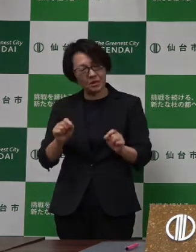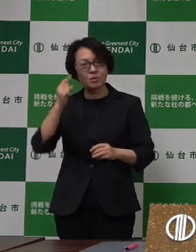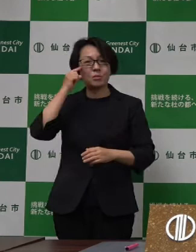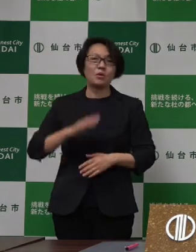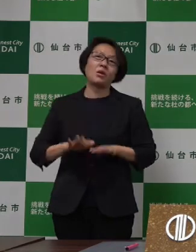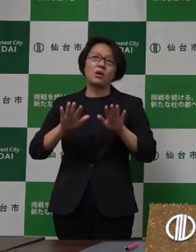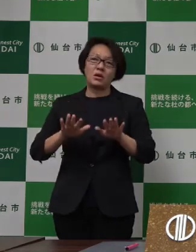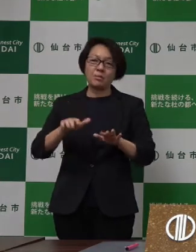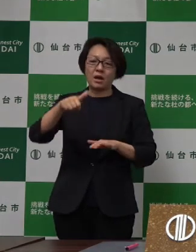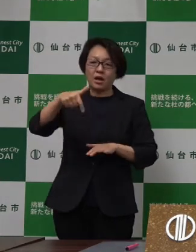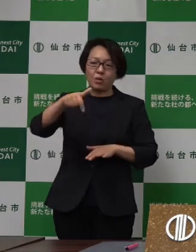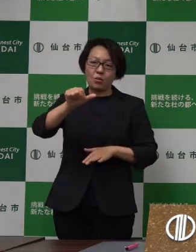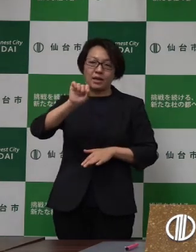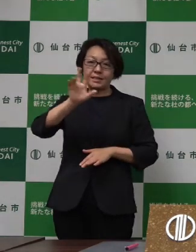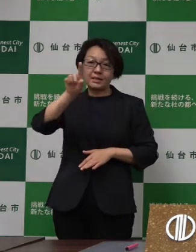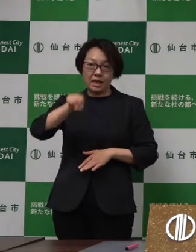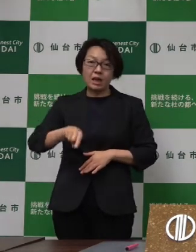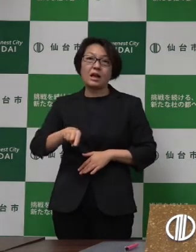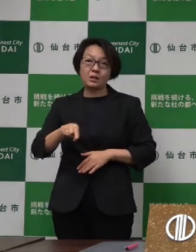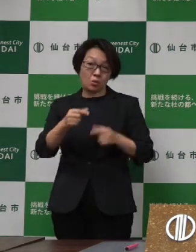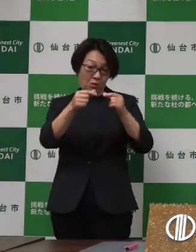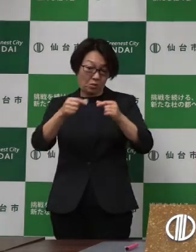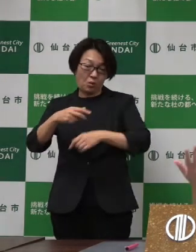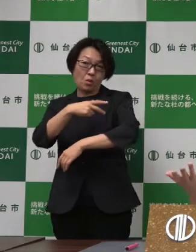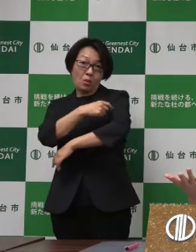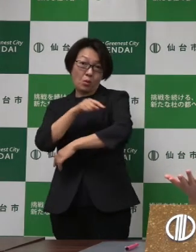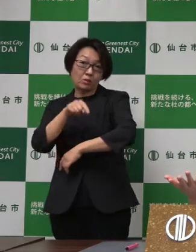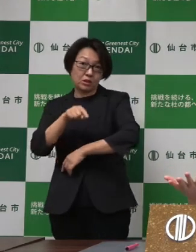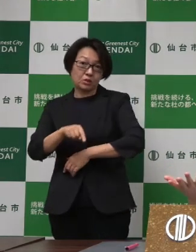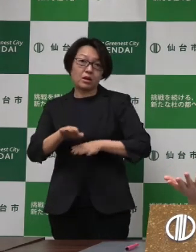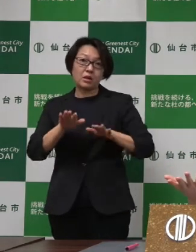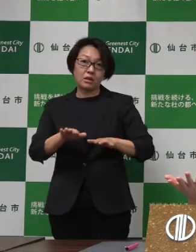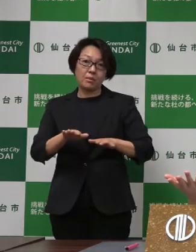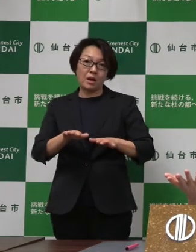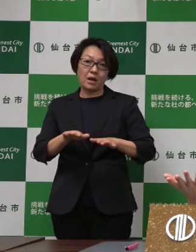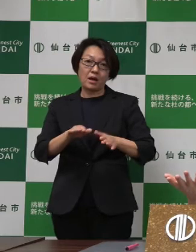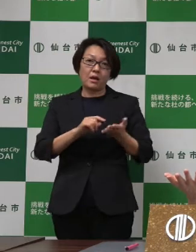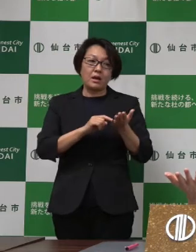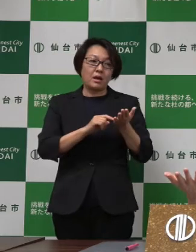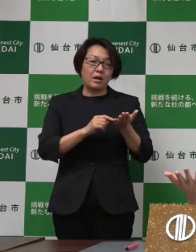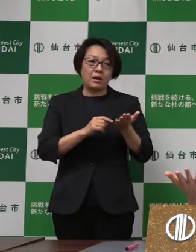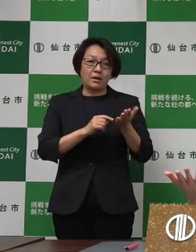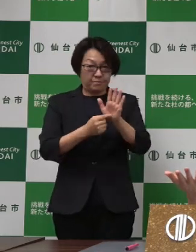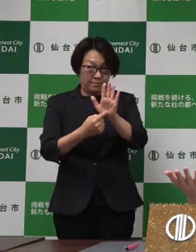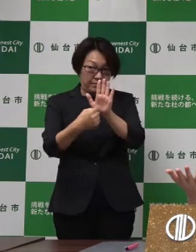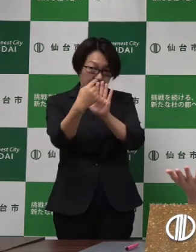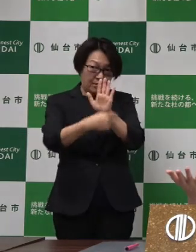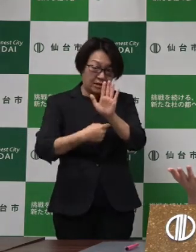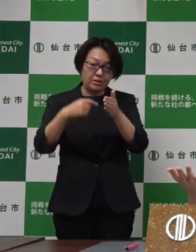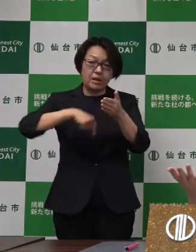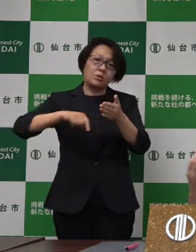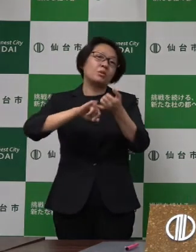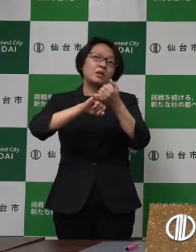ファイザー製のワクチンについては、まあ、一応示されているところまでは予約を取